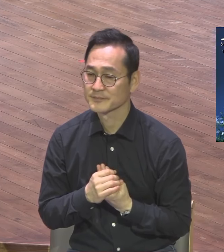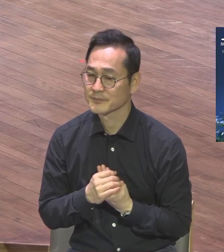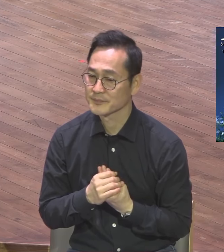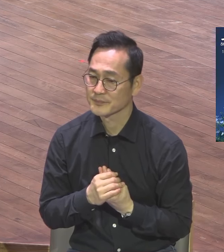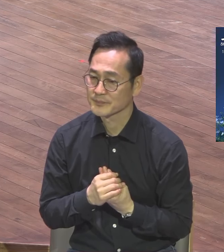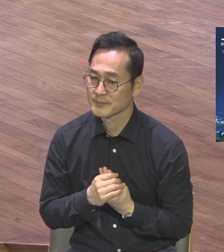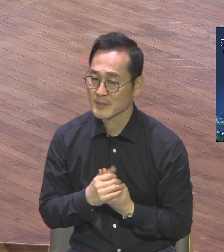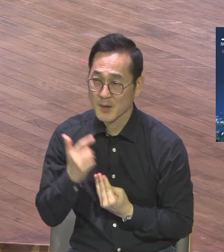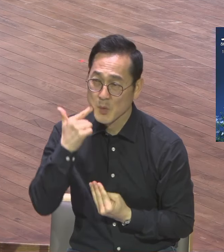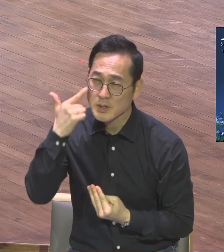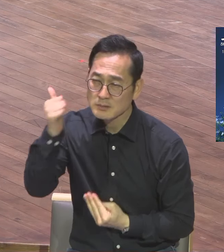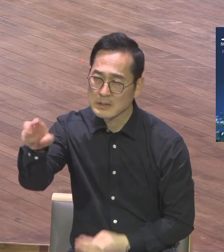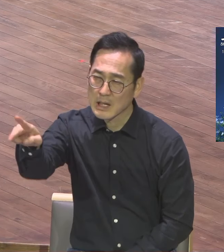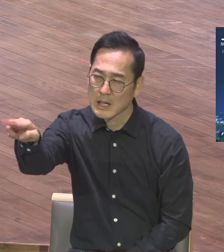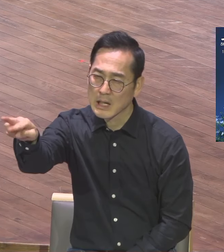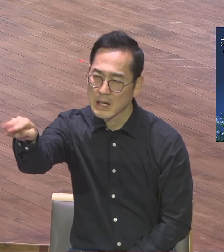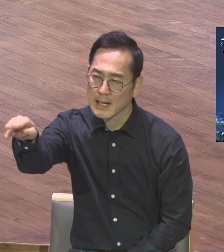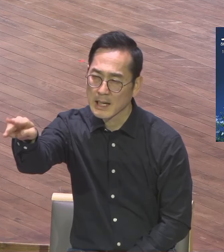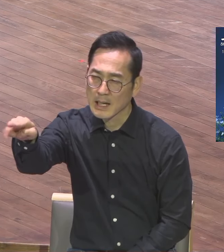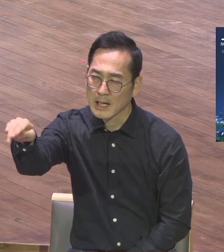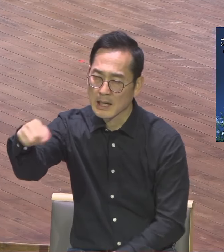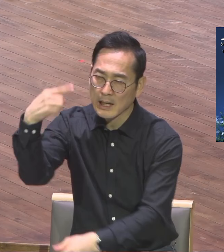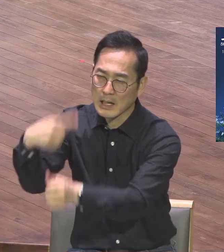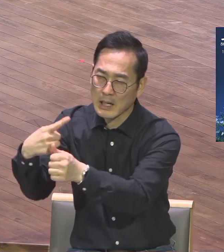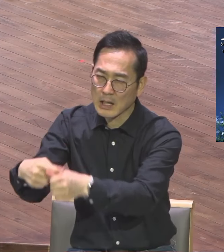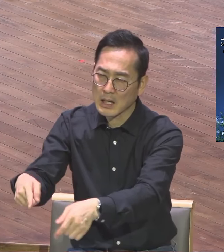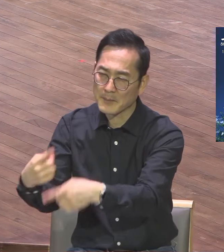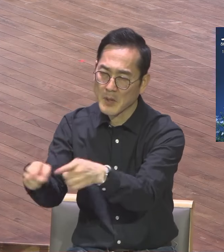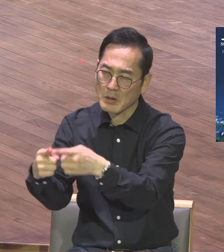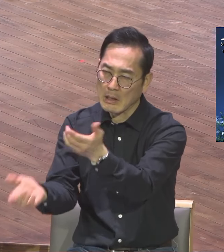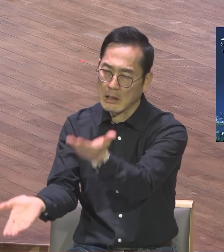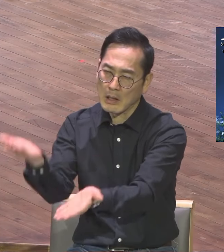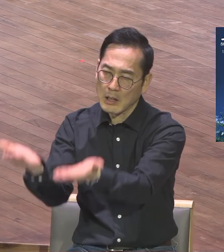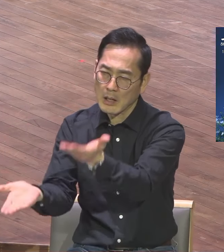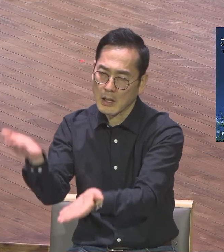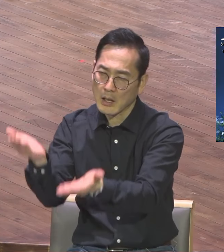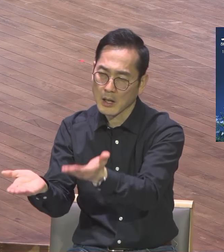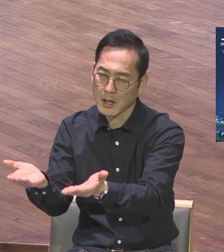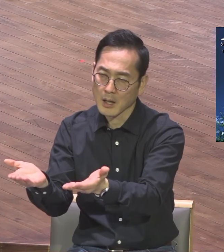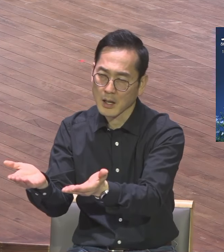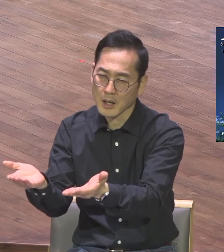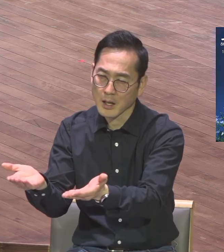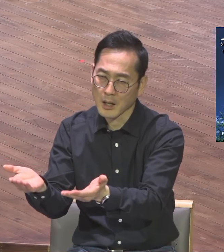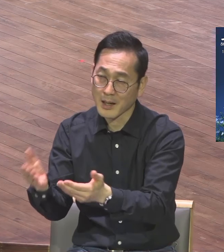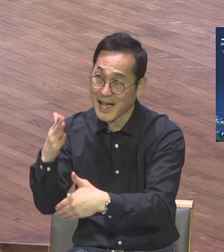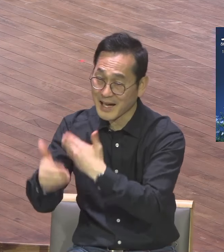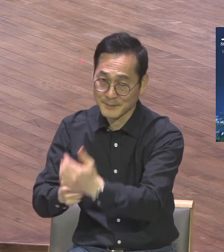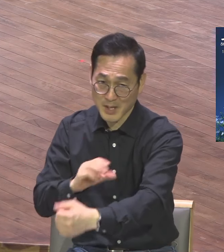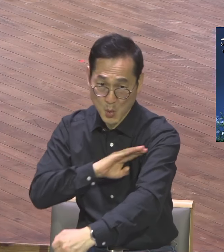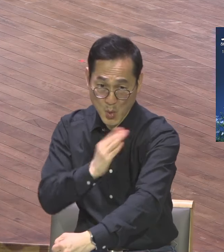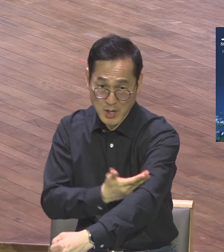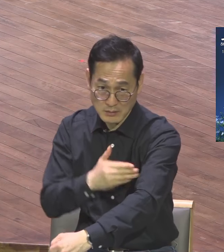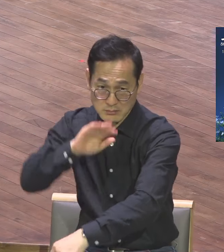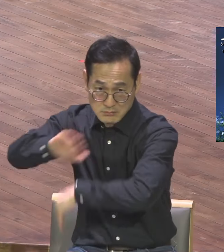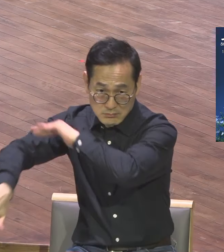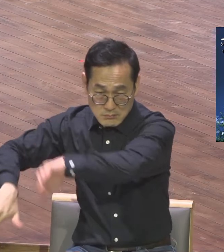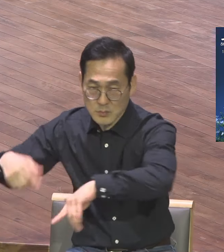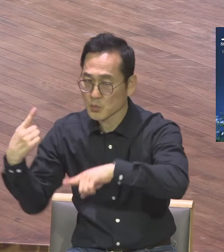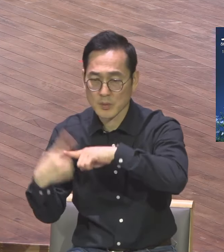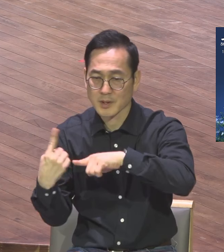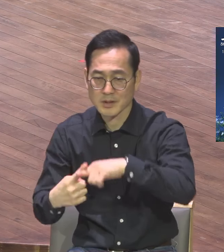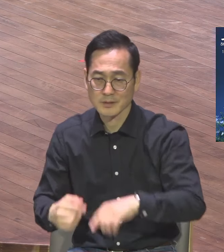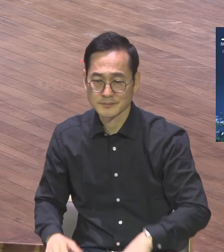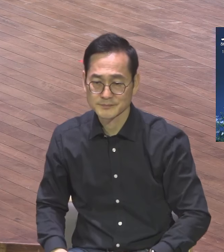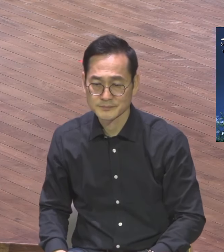목회자를 비방한다, 목회자를 평가한다, 그건 하나님이 하실 일을 월권하는 겁니다. 그건